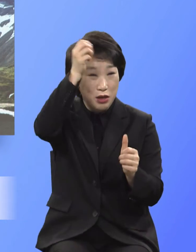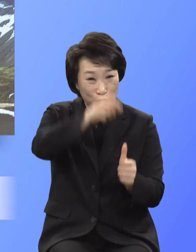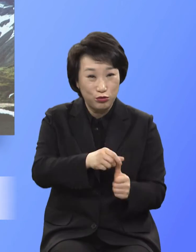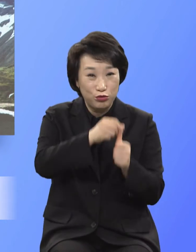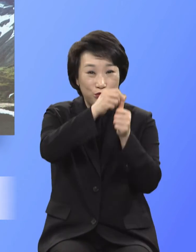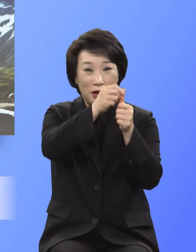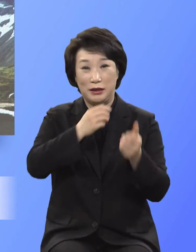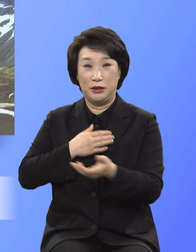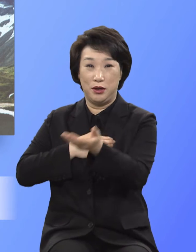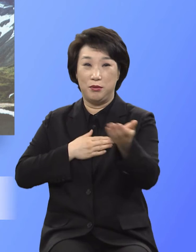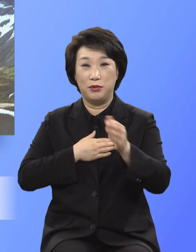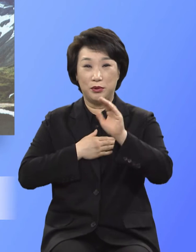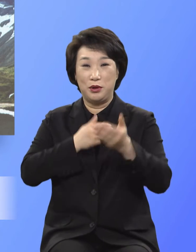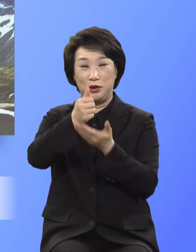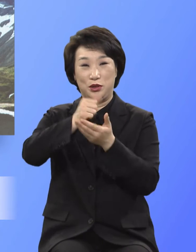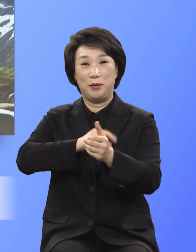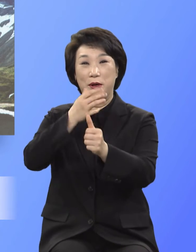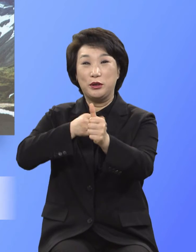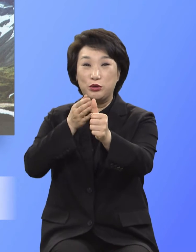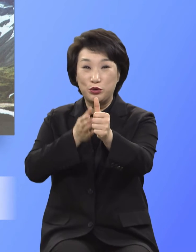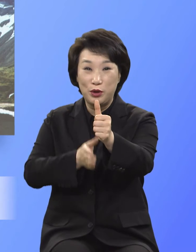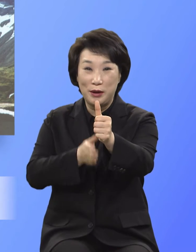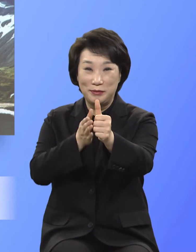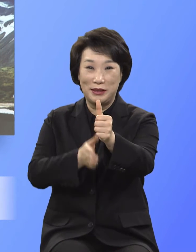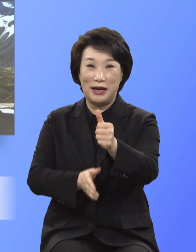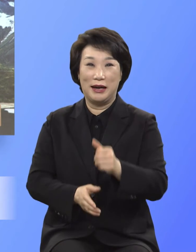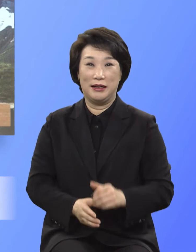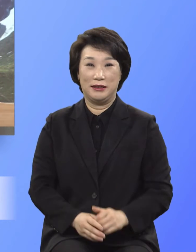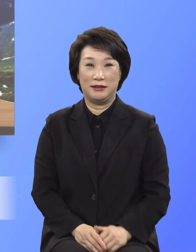살려내는 여러분 되기를 주님의 이름으로 축원합니다.